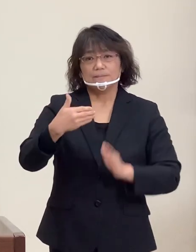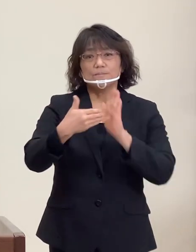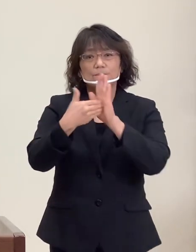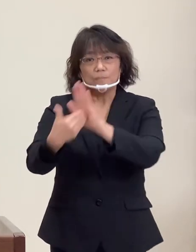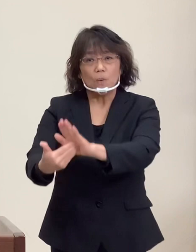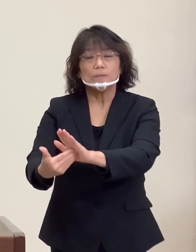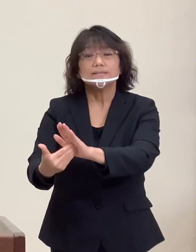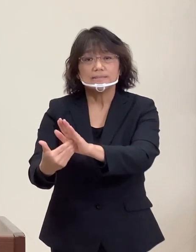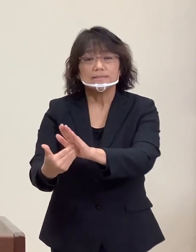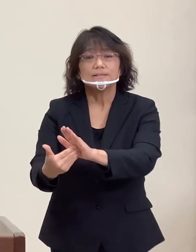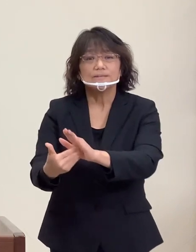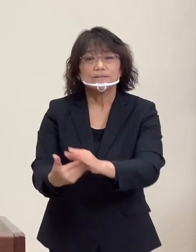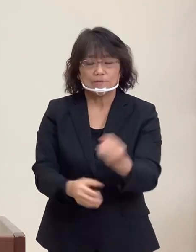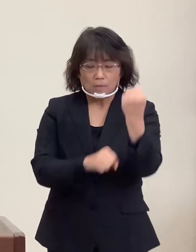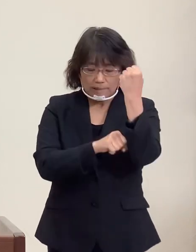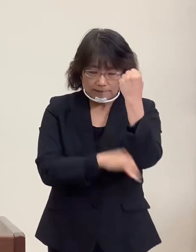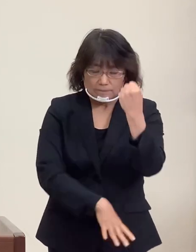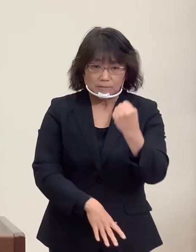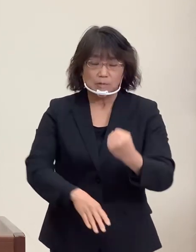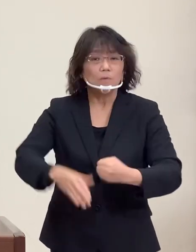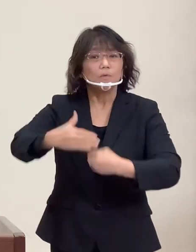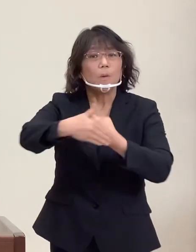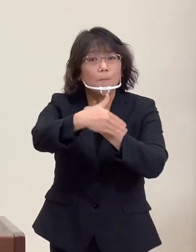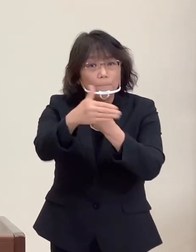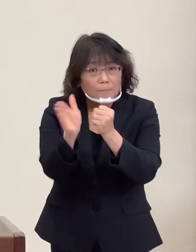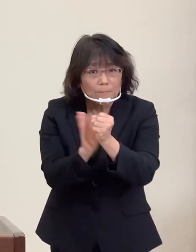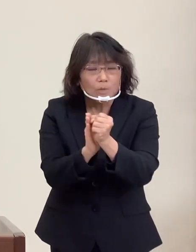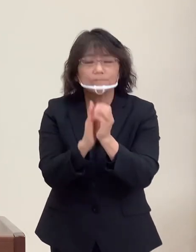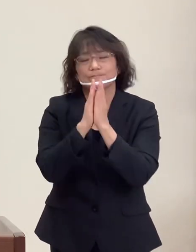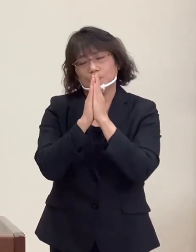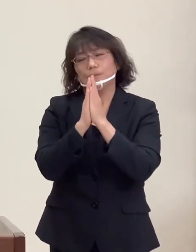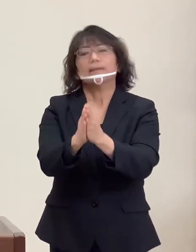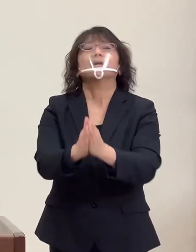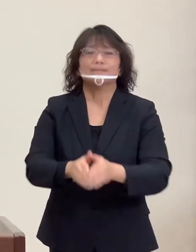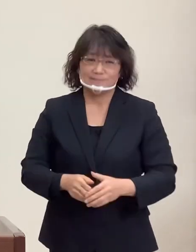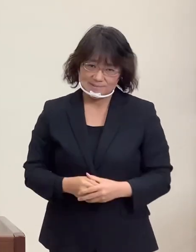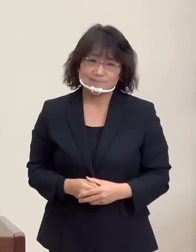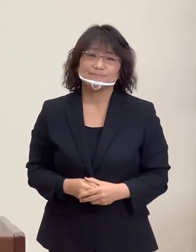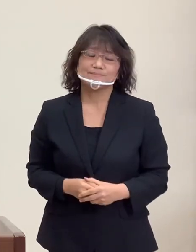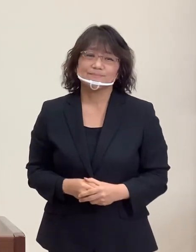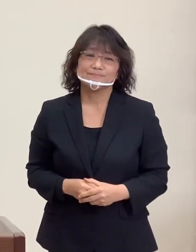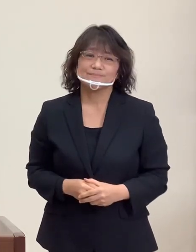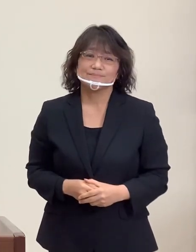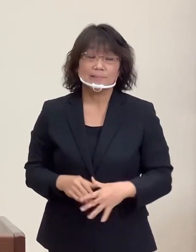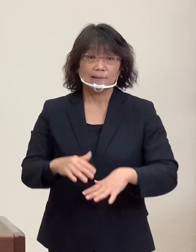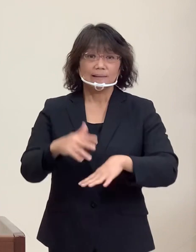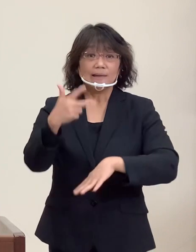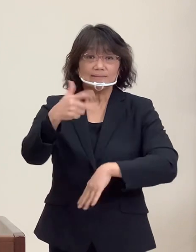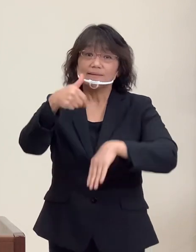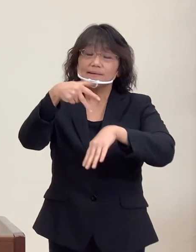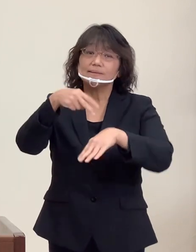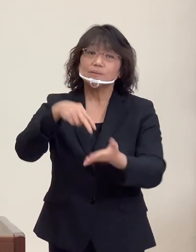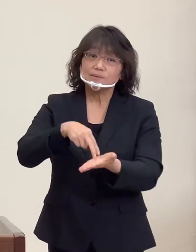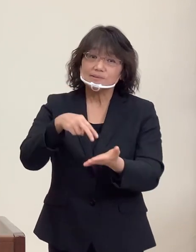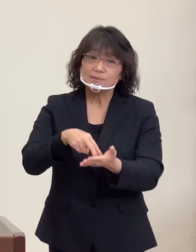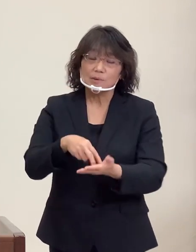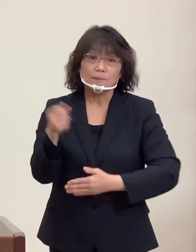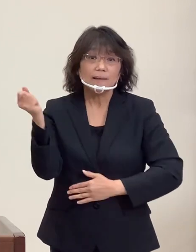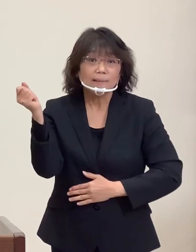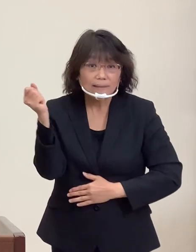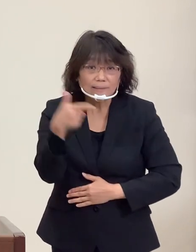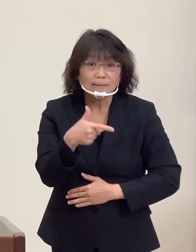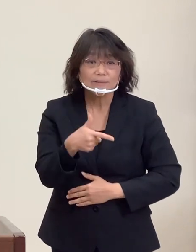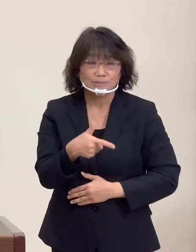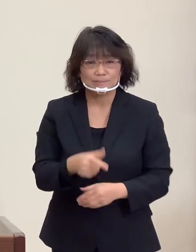をの基本を徹底した抱くようにお願い申し上げます4といたしましても一日も早く